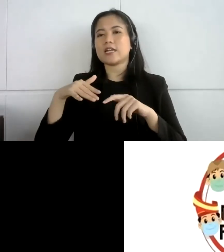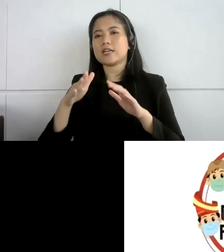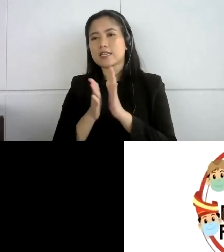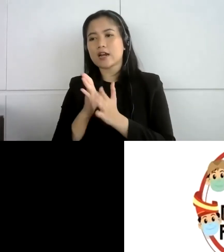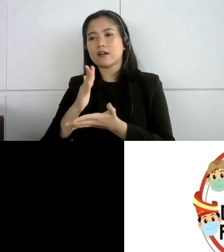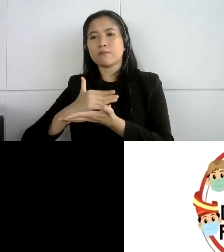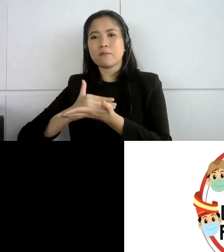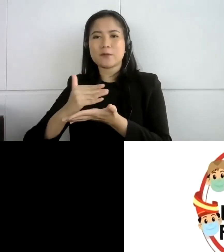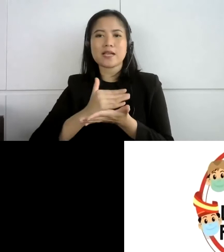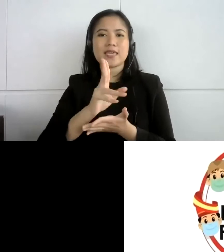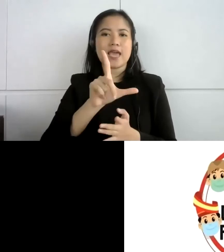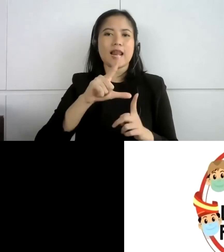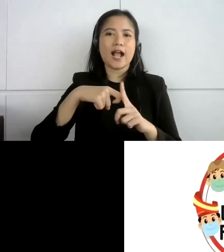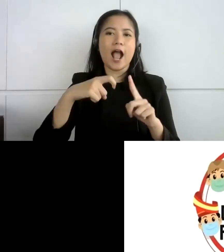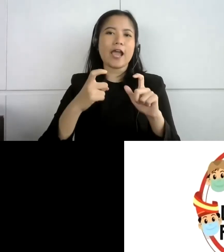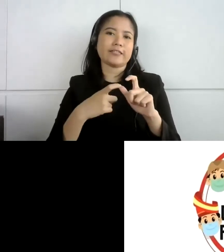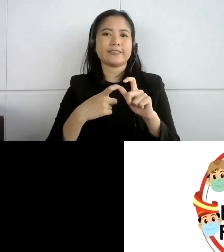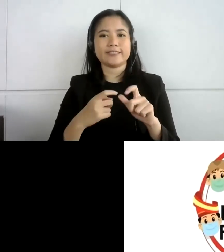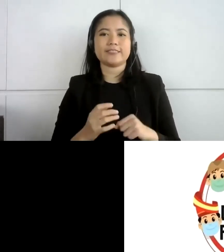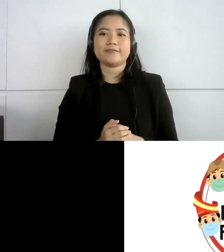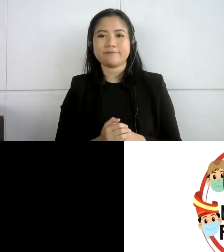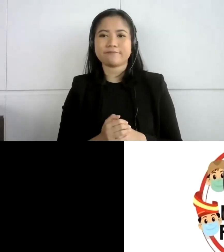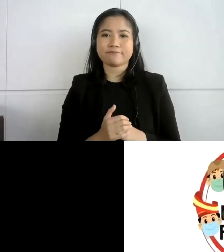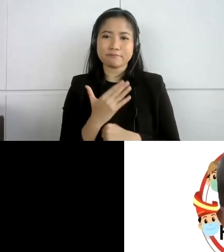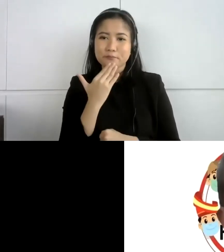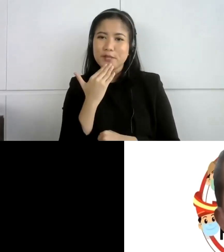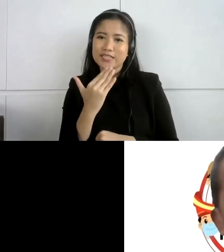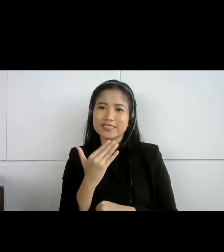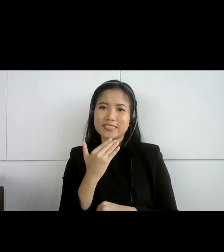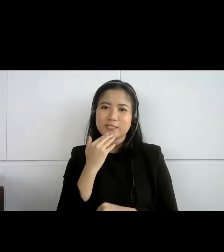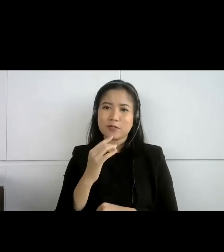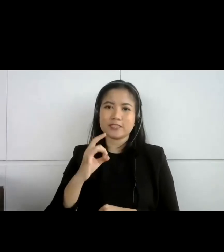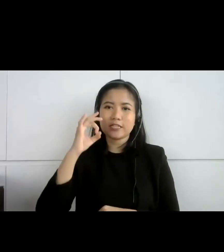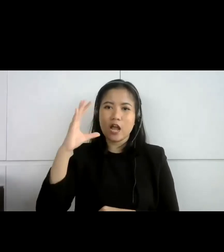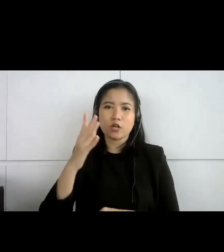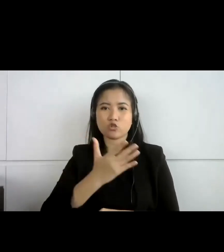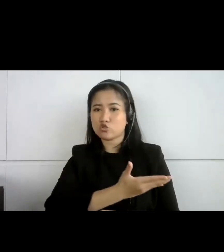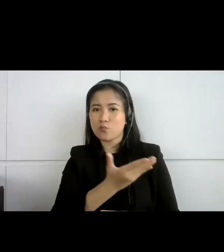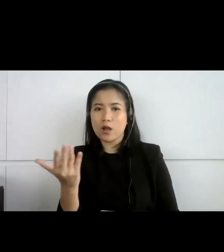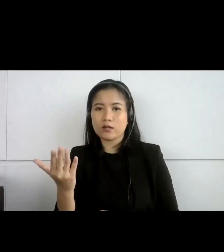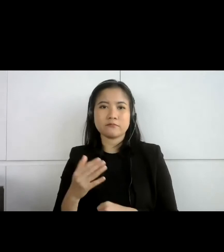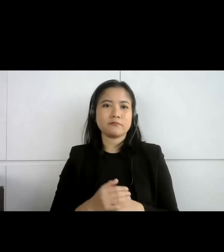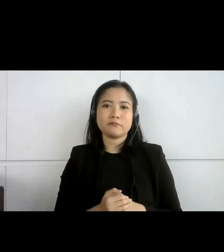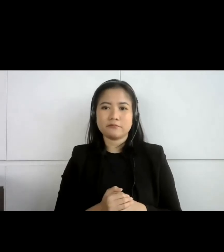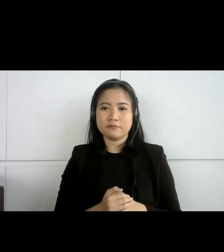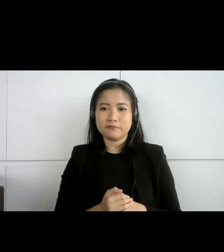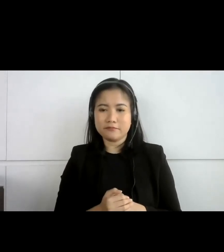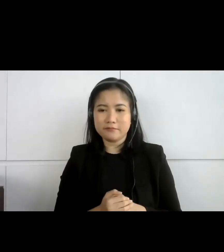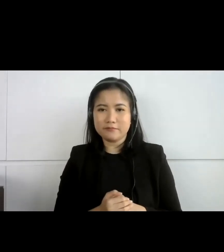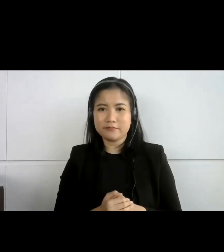Yehuda. Baik, terima kasih. Selamat siang untuk semua peserta webinar kali